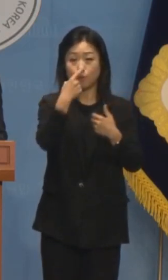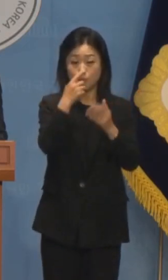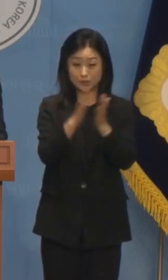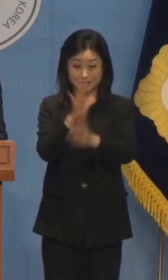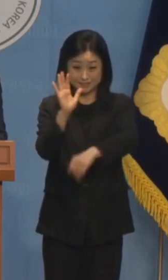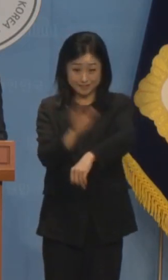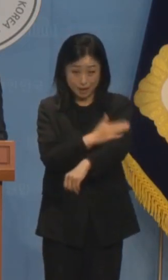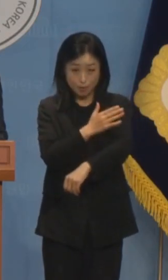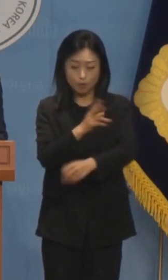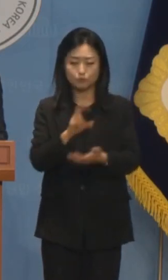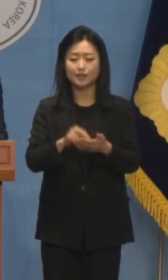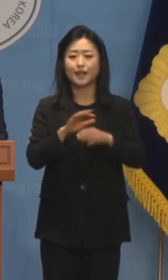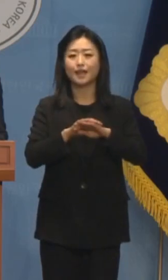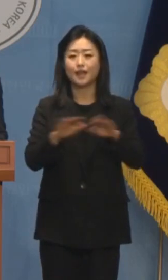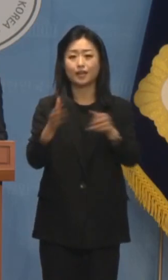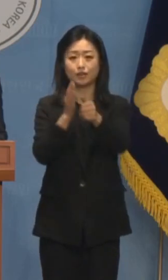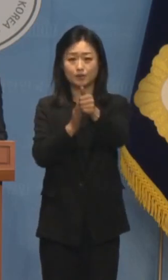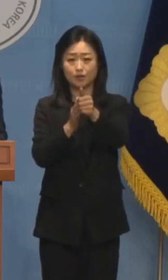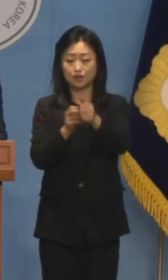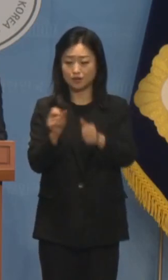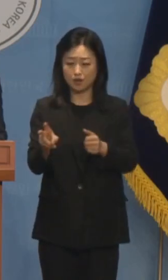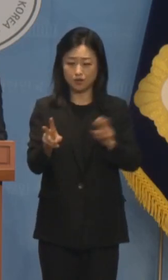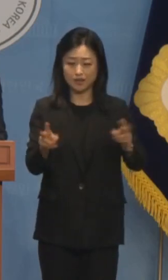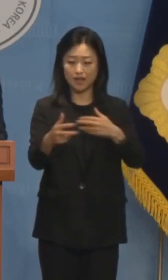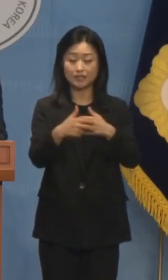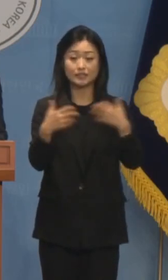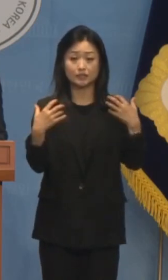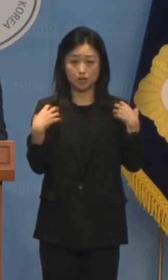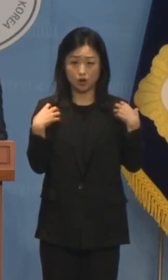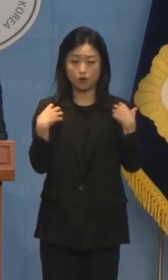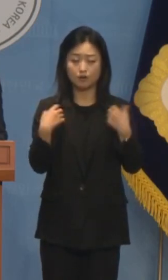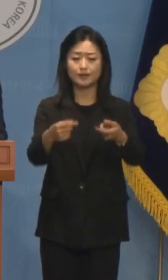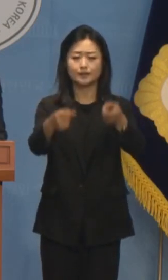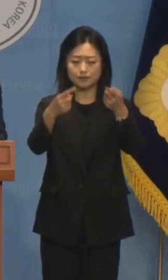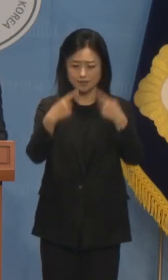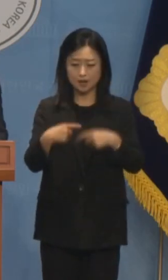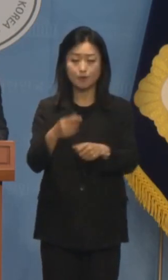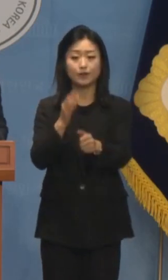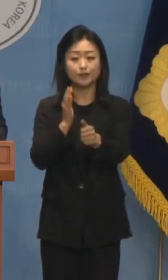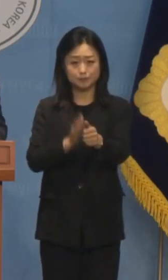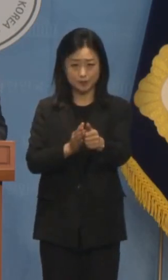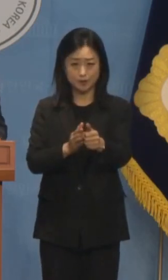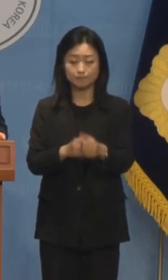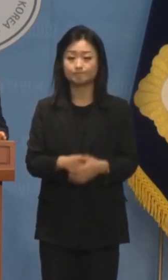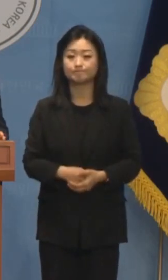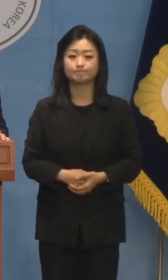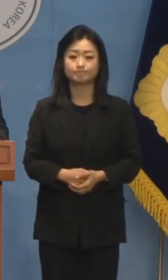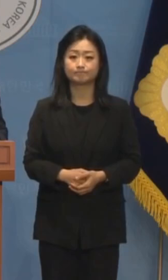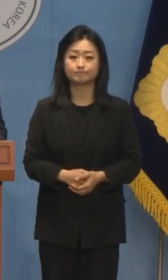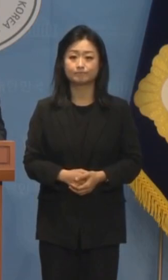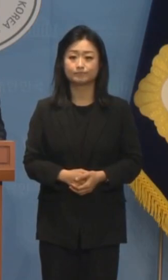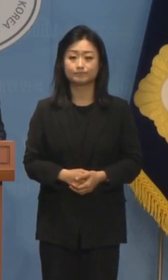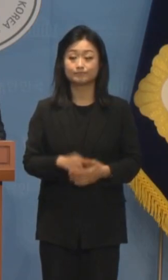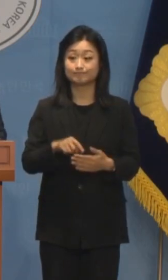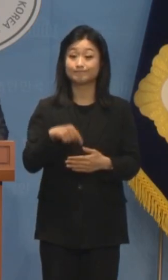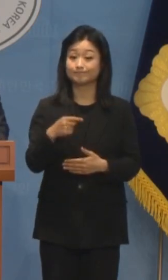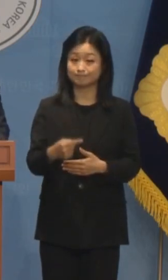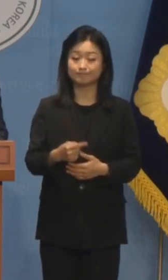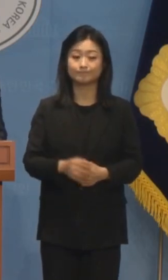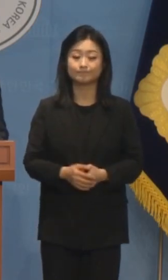정신으로 여야 의정협의체에 진정성을 갖고 임하십시오. 예, 다음입니다.